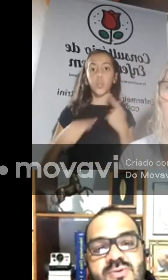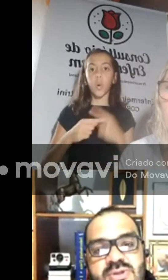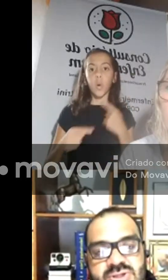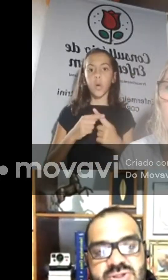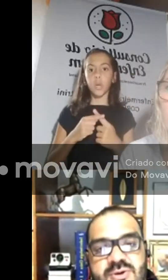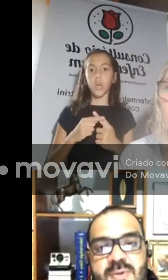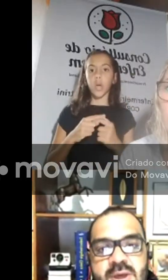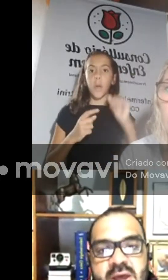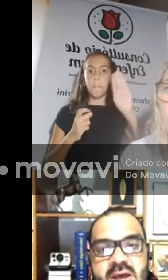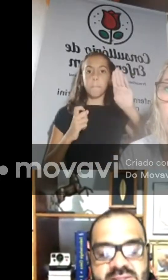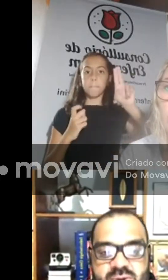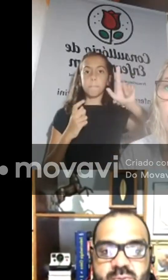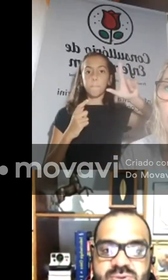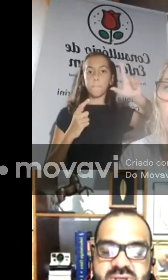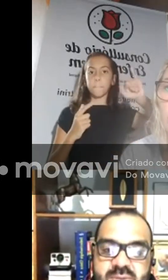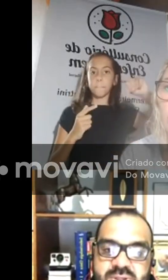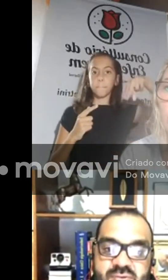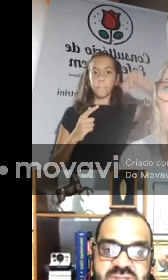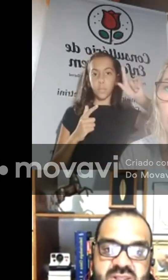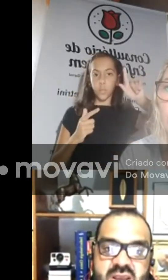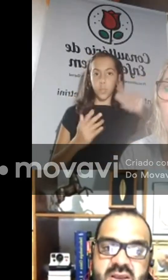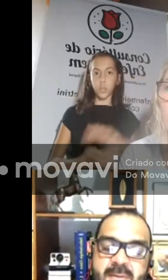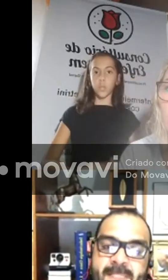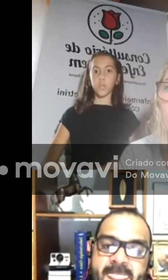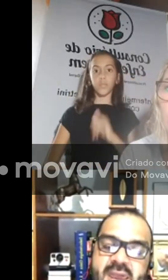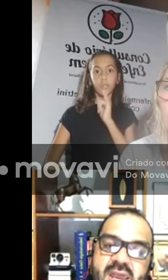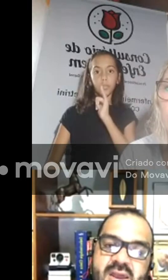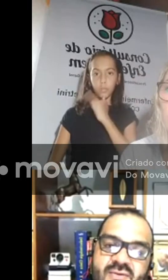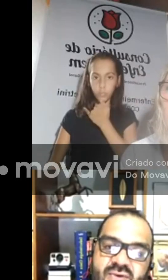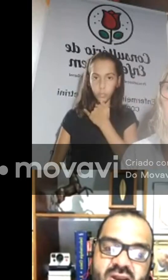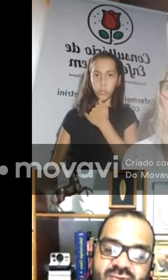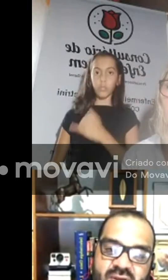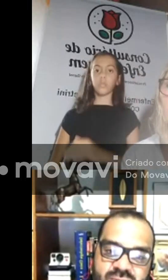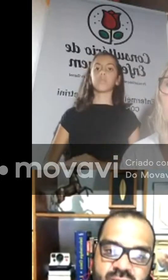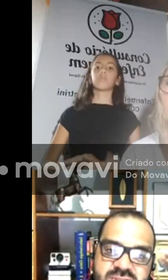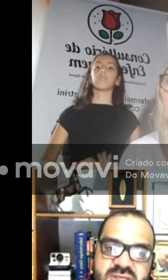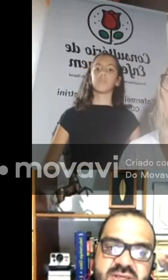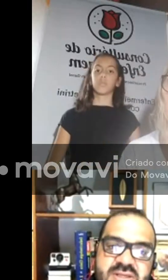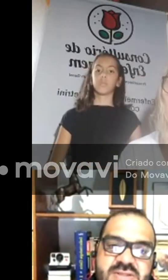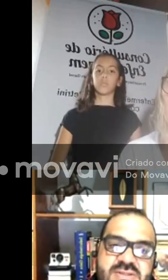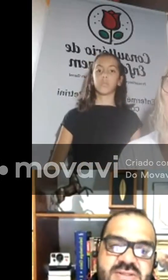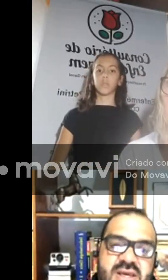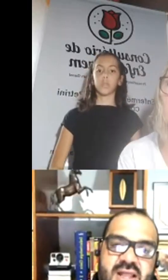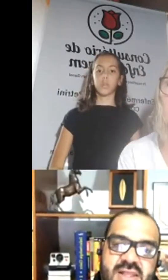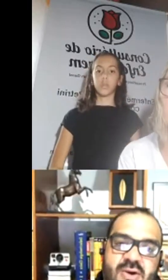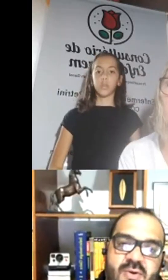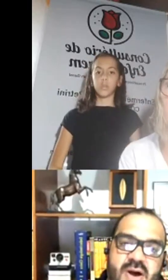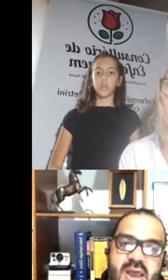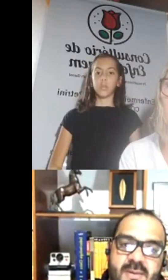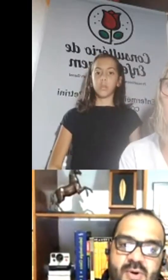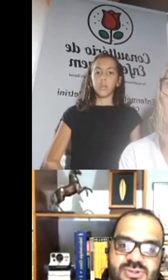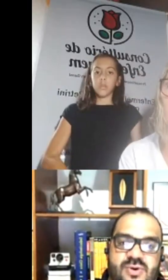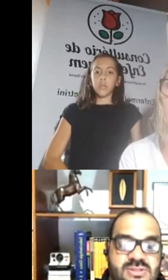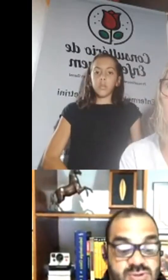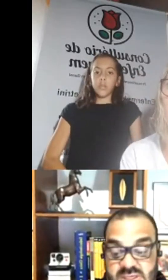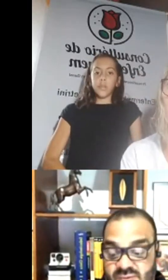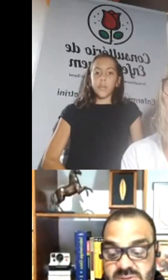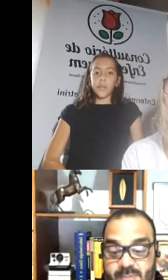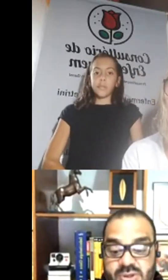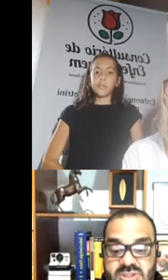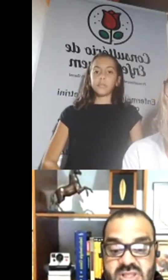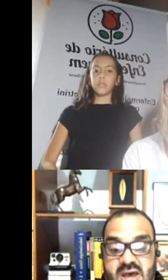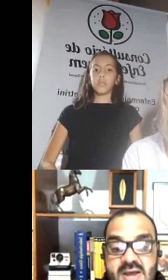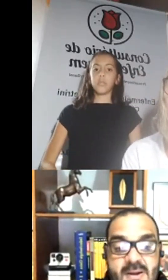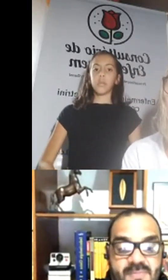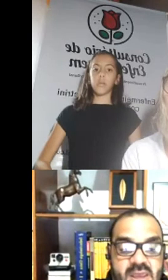produzida no intestino, assim como no cérebro. Então, você tem vários fatores que desencadeiam emoções, ou seja, você